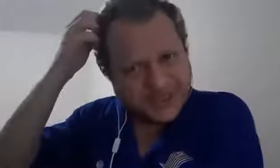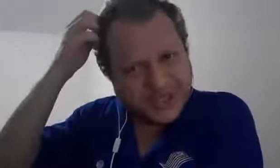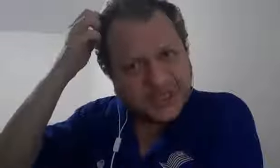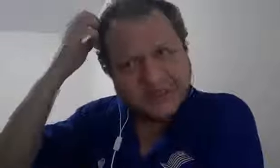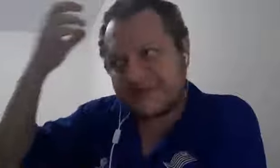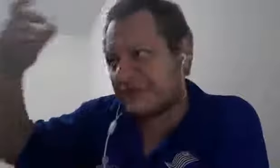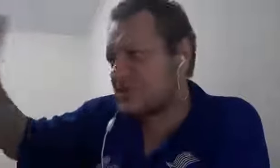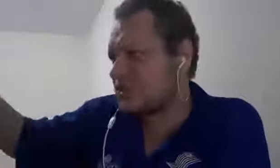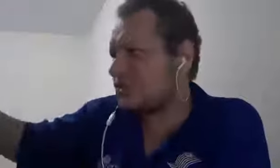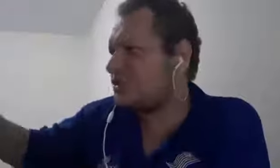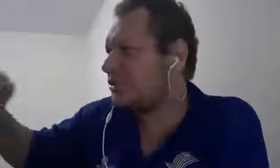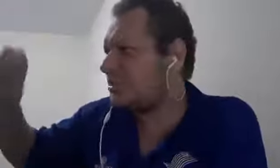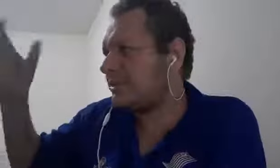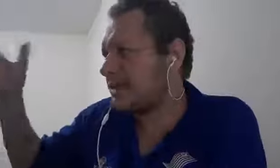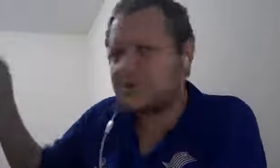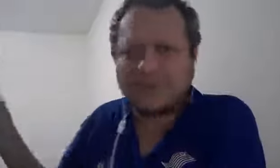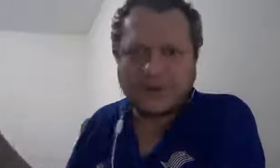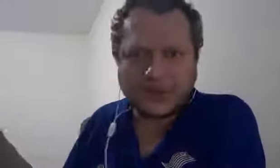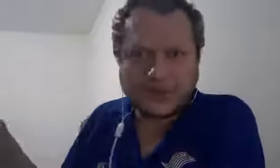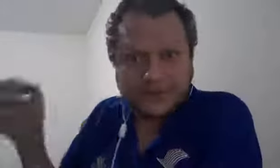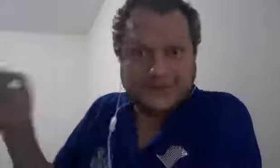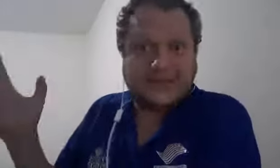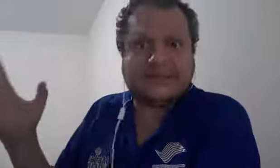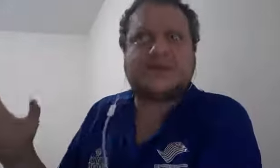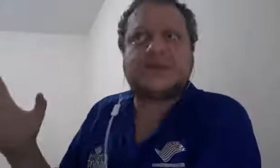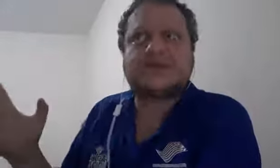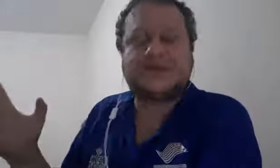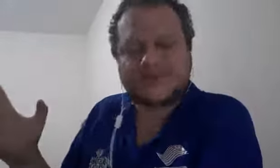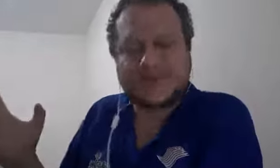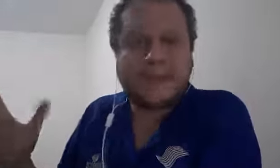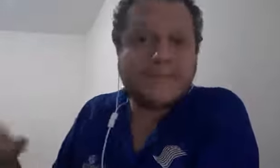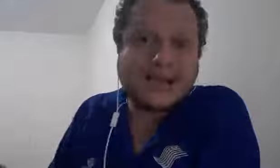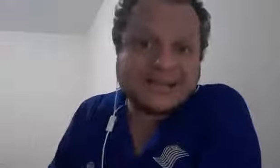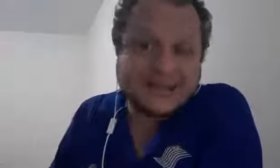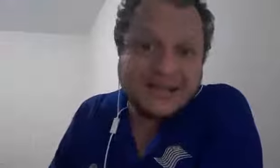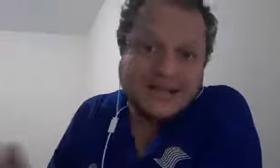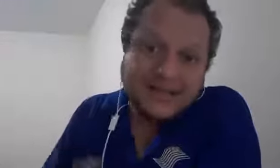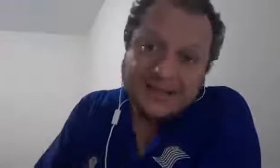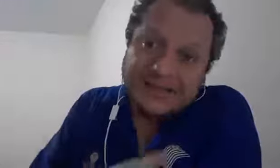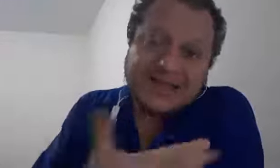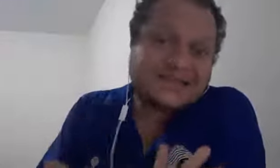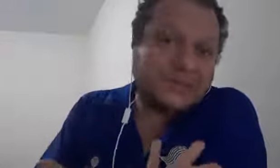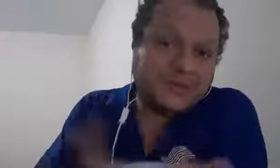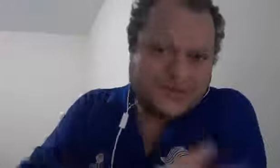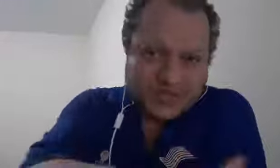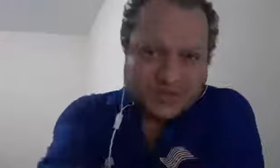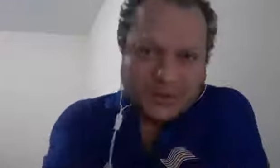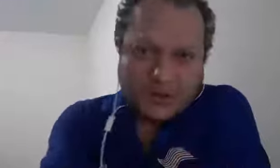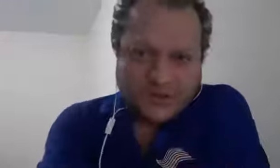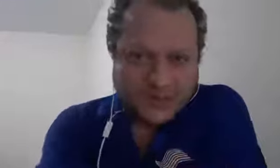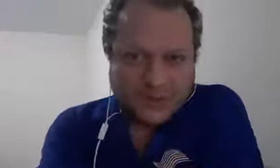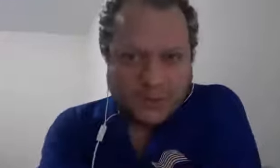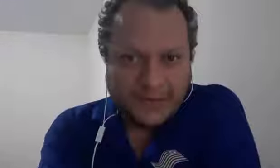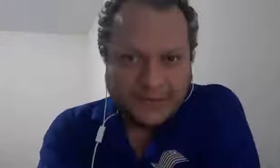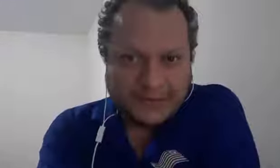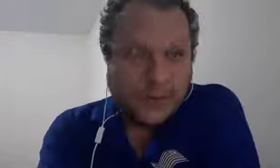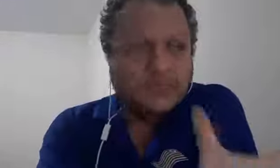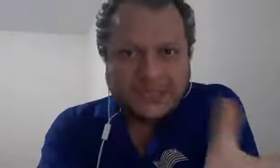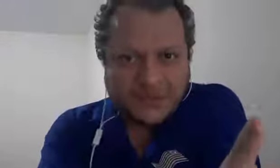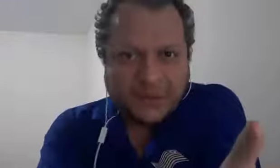divertir, né? Para ver vídeo no YouTube, para ficar de boa, não para ter essa coisa do estudar. Mas quem sabe não seja uma nova redescoberta ou